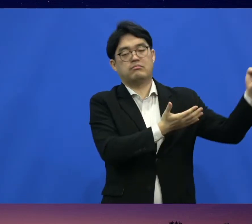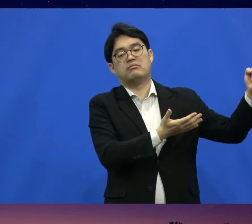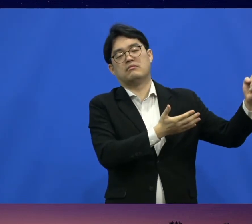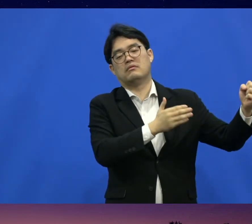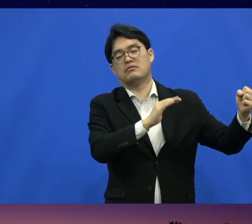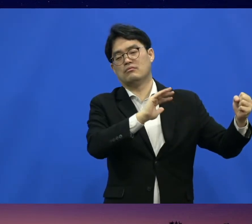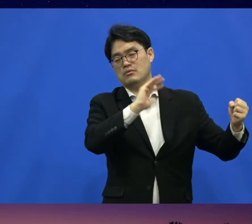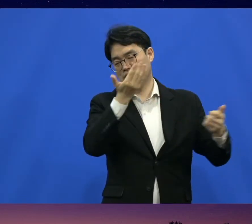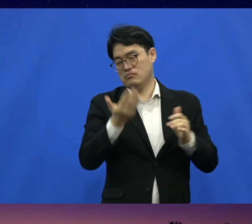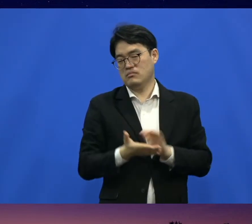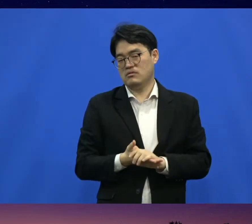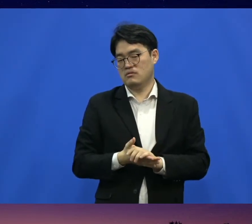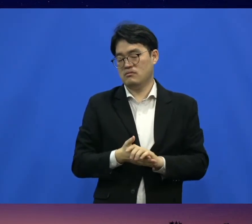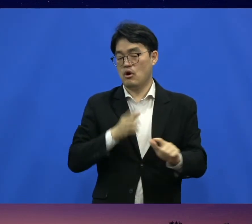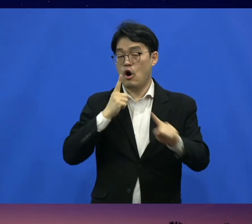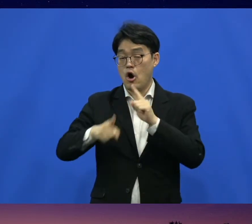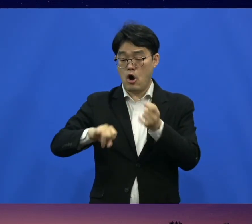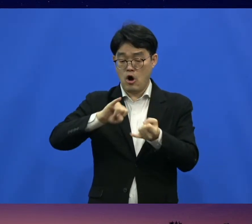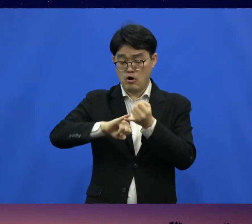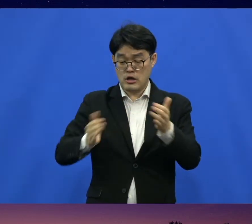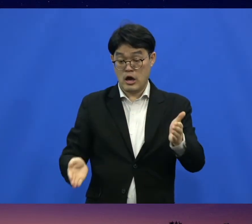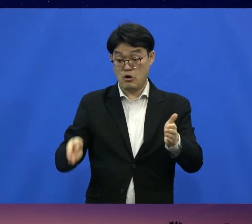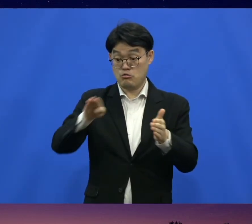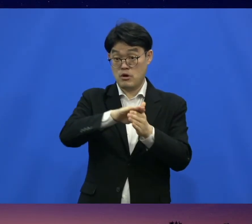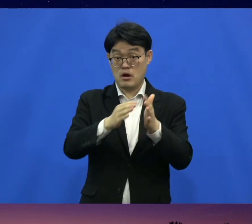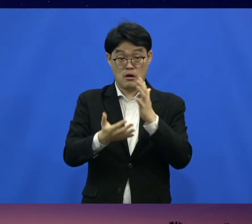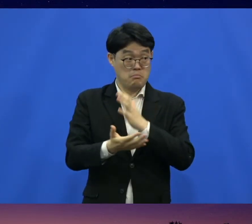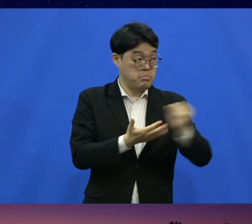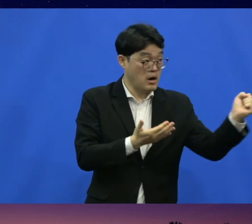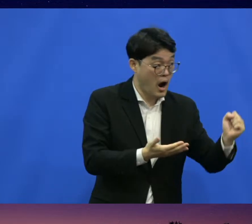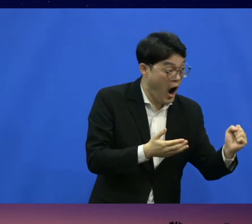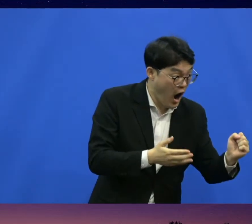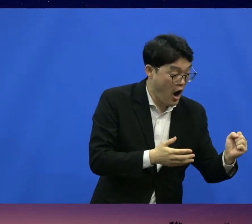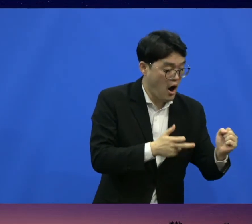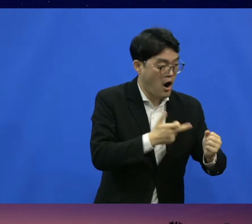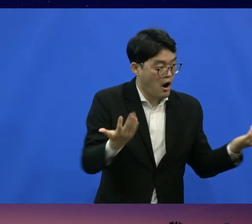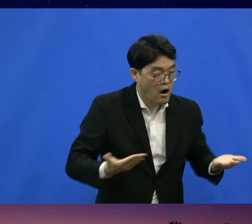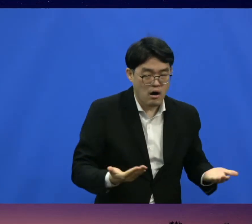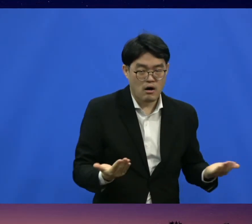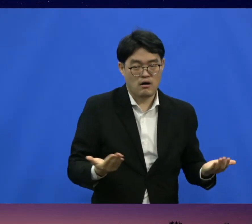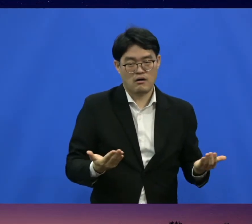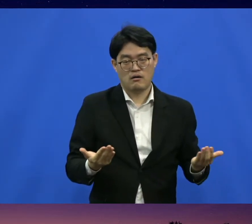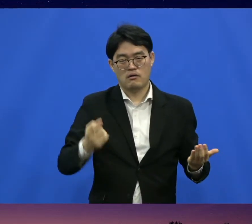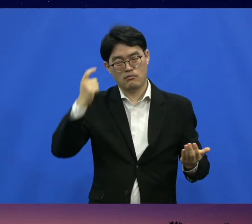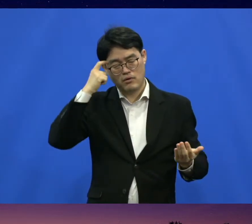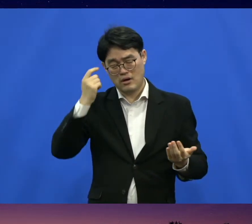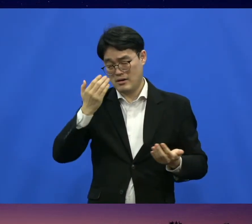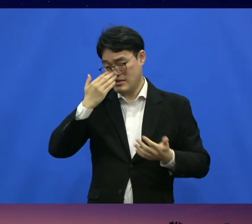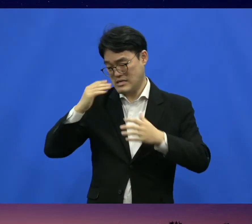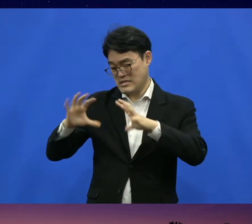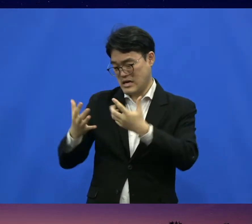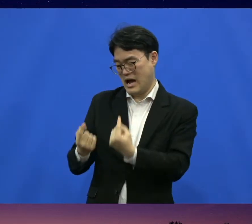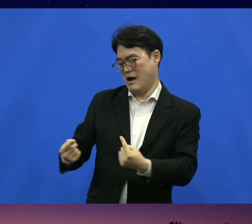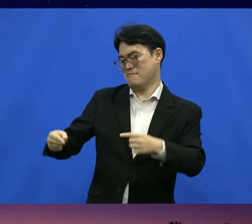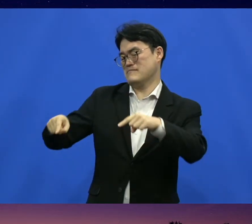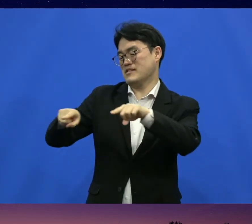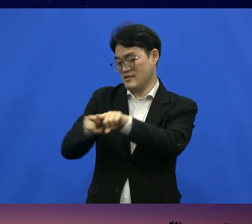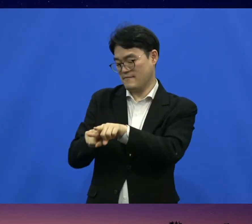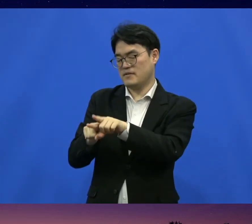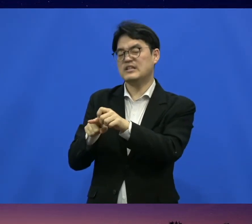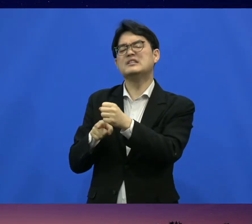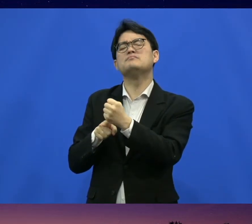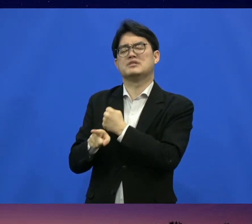그런데 이 법궤를 빼앗겼다는 건 심각한 거죠. 사실은 이스라엘과 함께 하셨던 그 상징이었던 법궤를 빼앗겼기